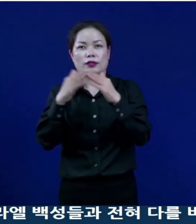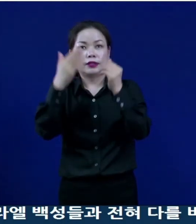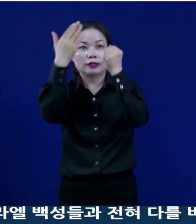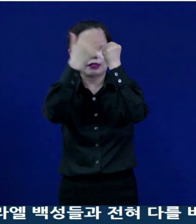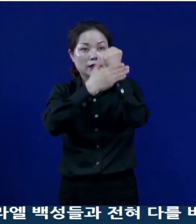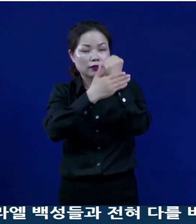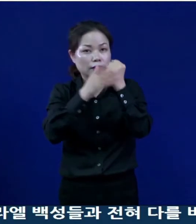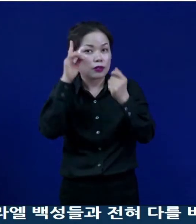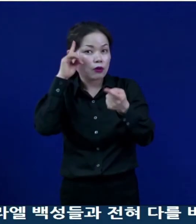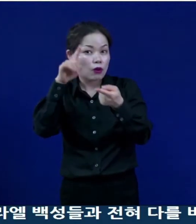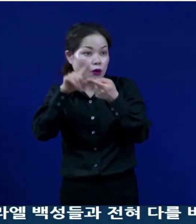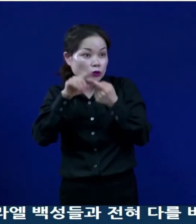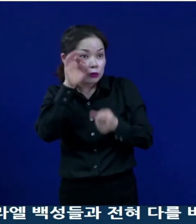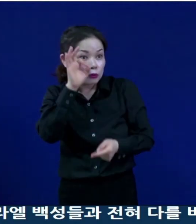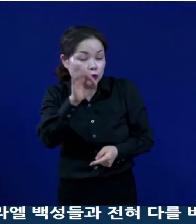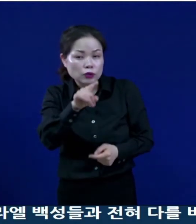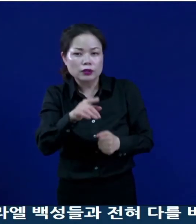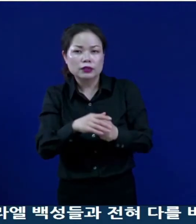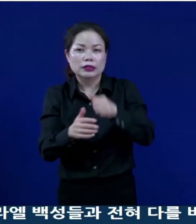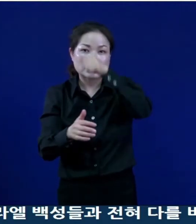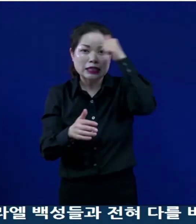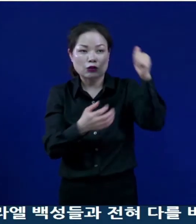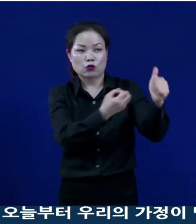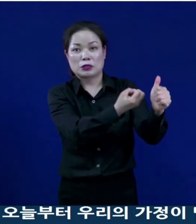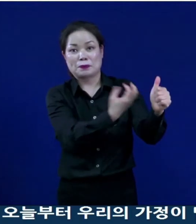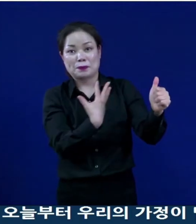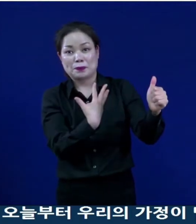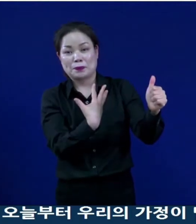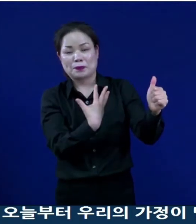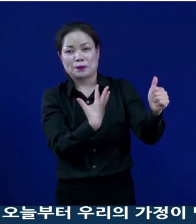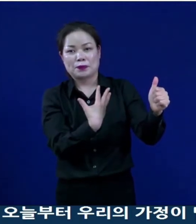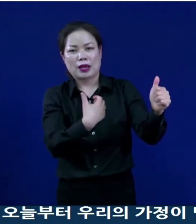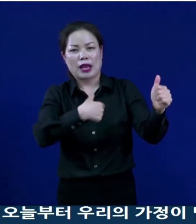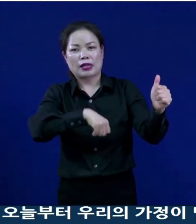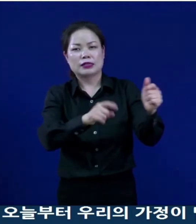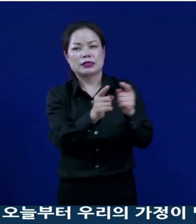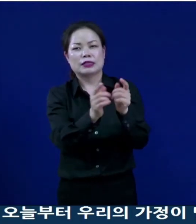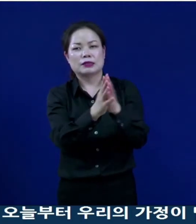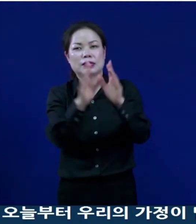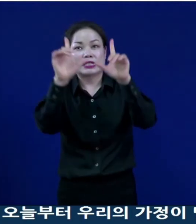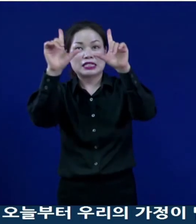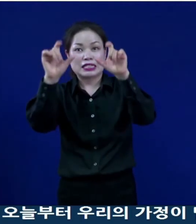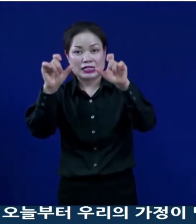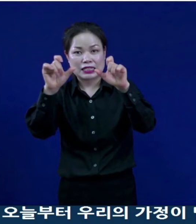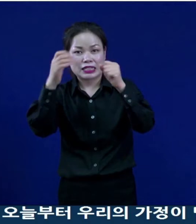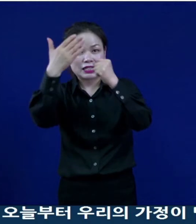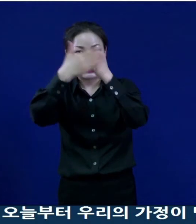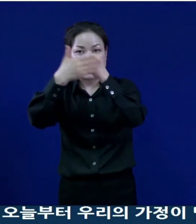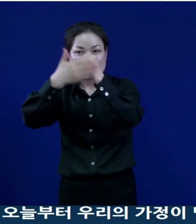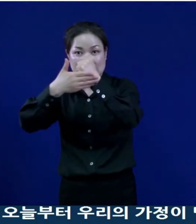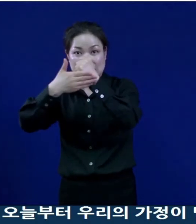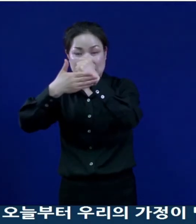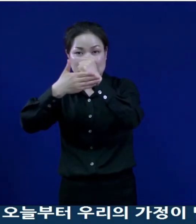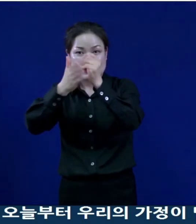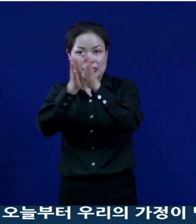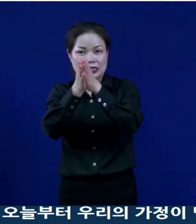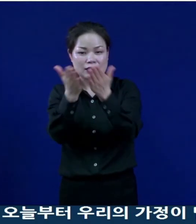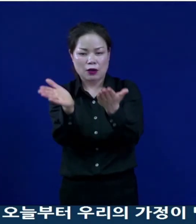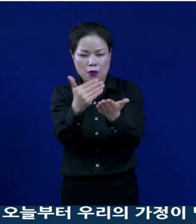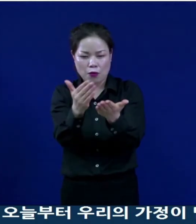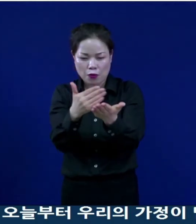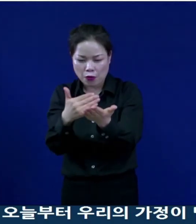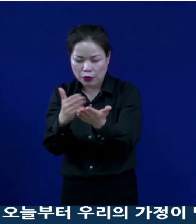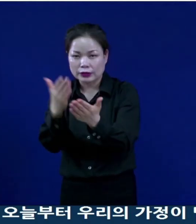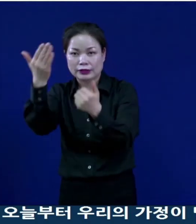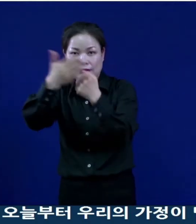사진에 관심을 보였더니 그 장로님께서 아드님이 직접 찍으신 사진들이 모여있는 사진첩을